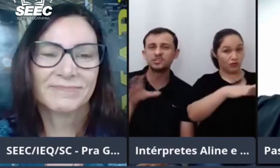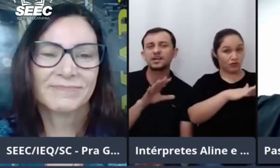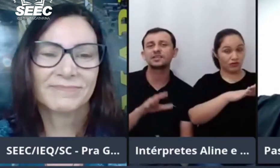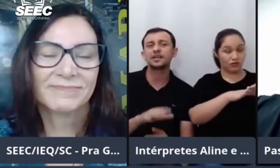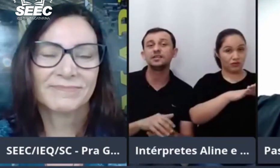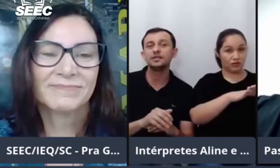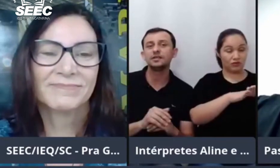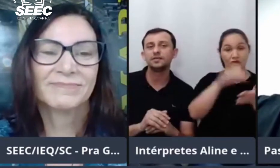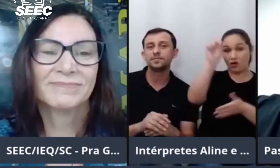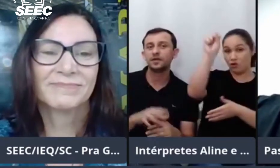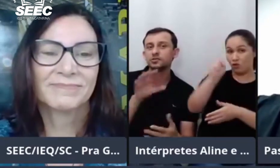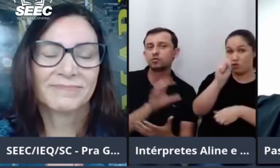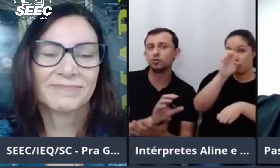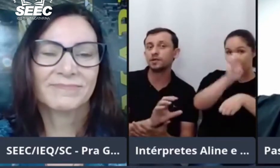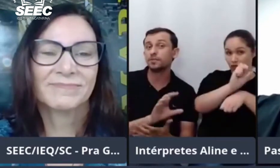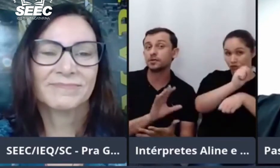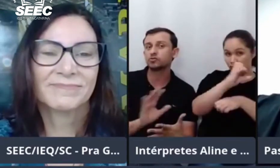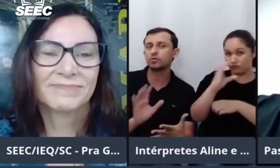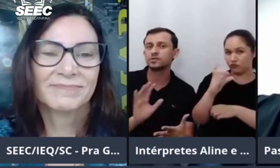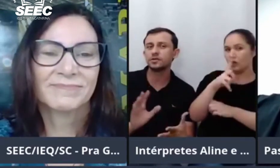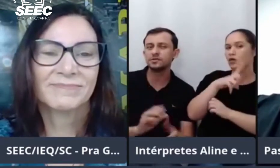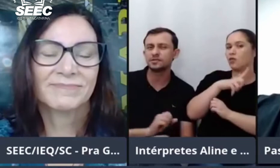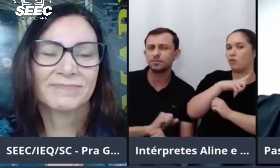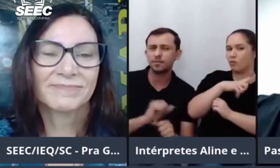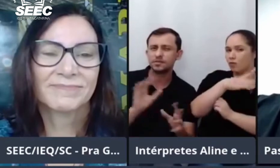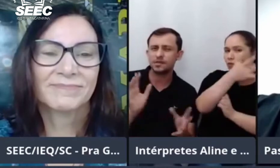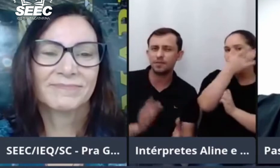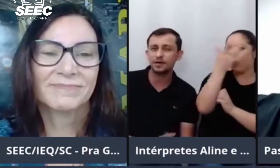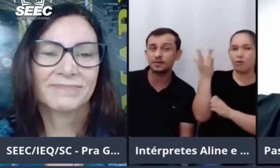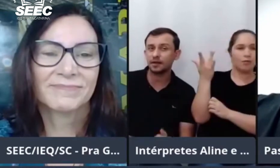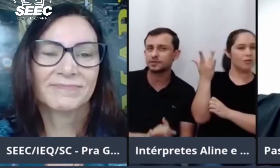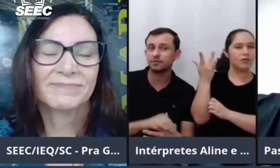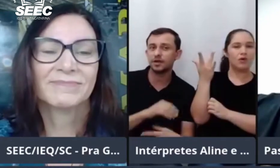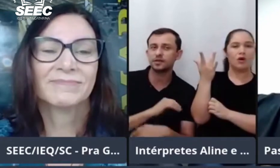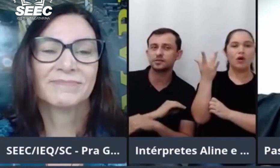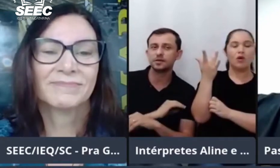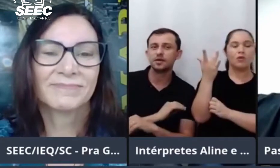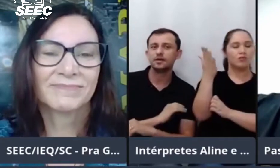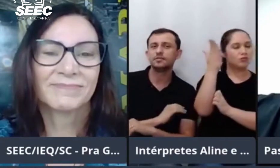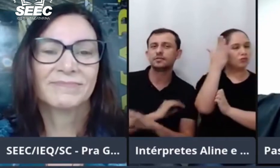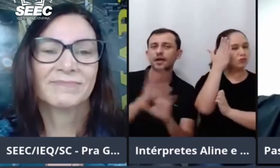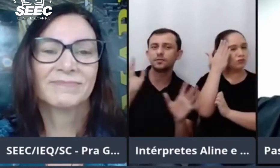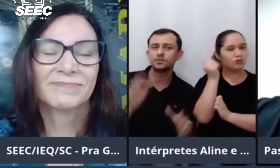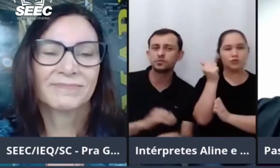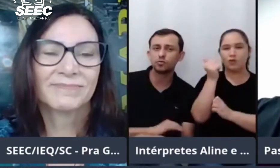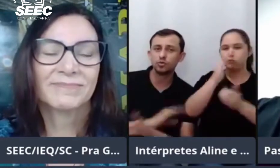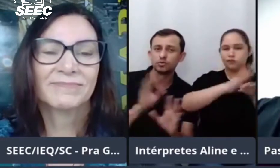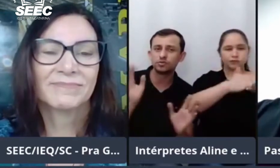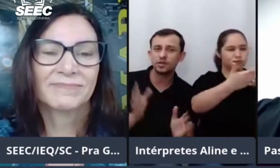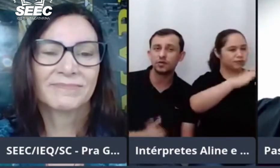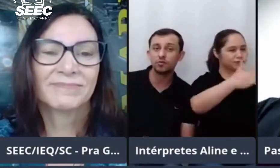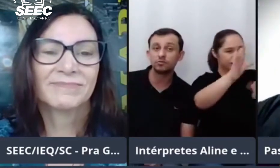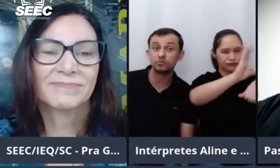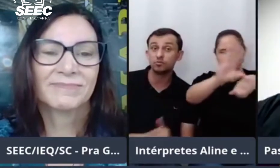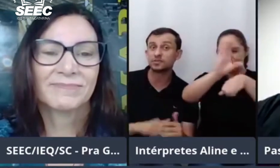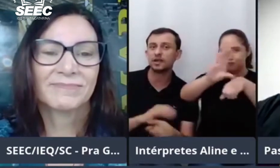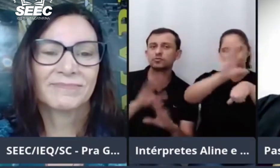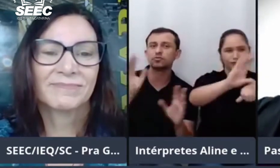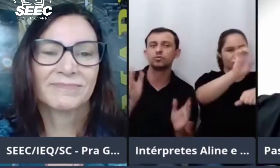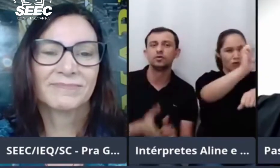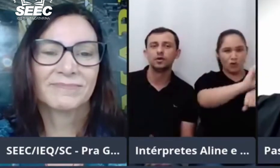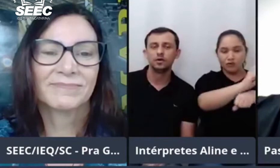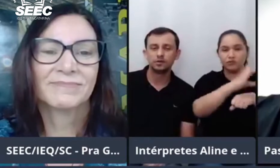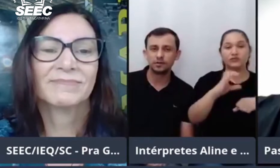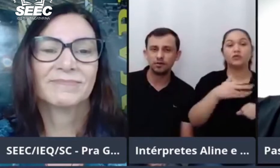no sul de Santa Catarina, né? Desse grupo tem pessoas ali extremamente gabaritadas que conhecem intérpretes, cursos aí no